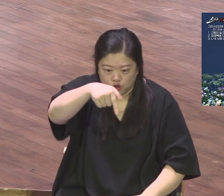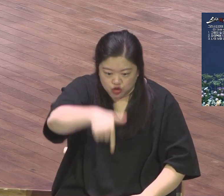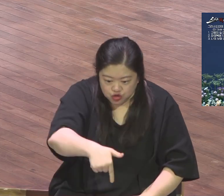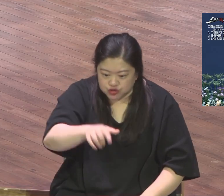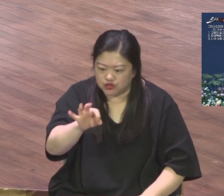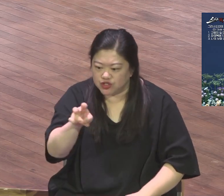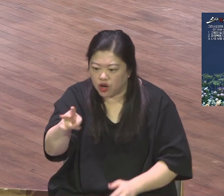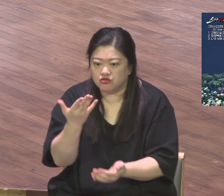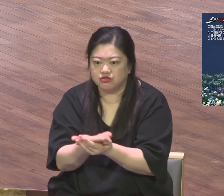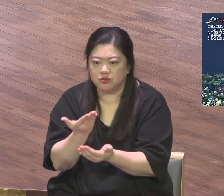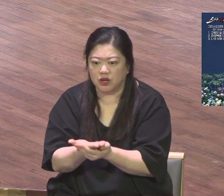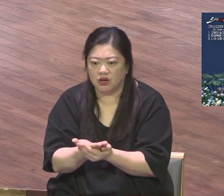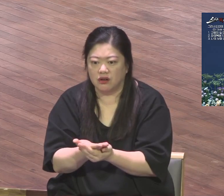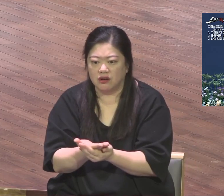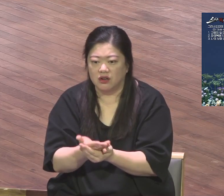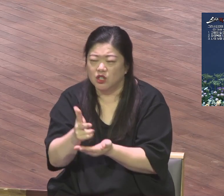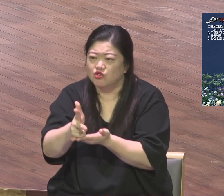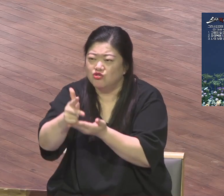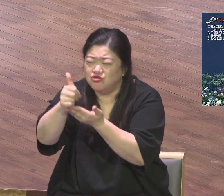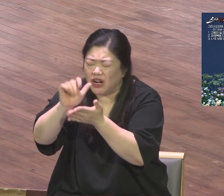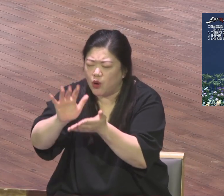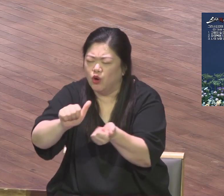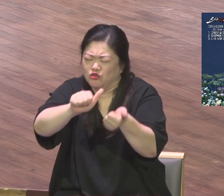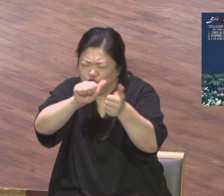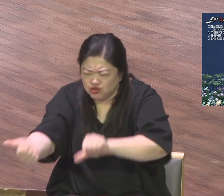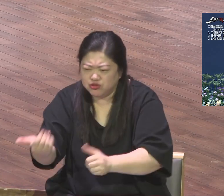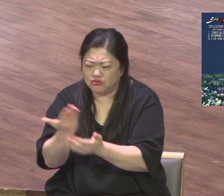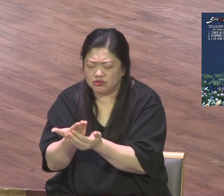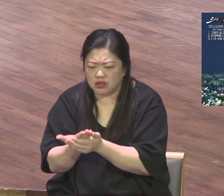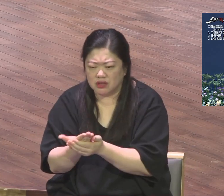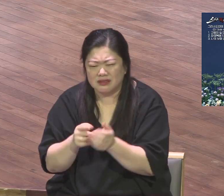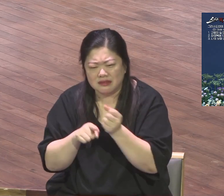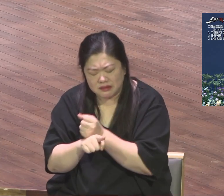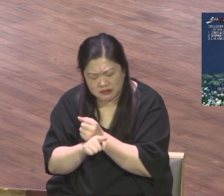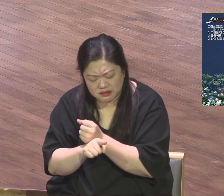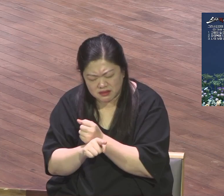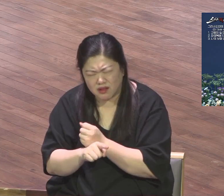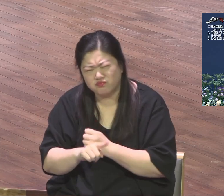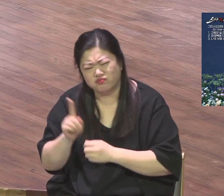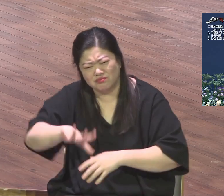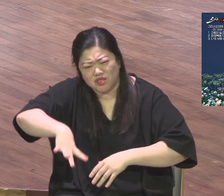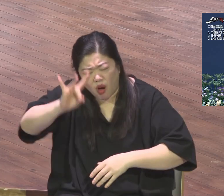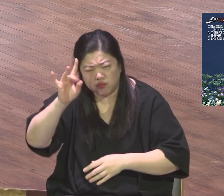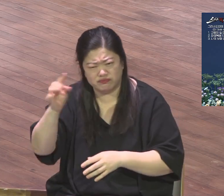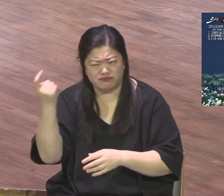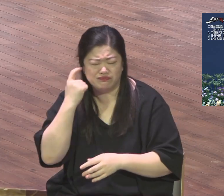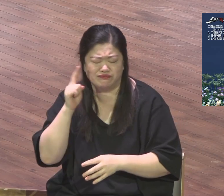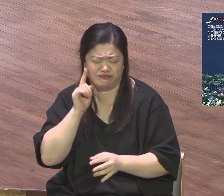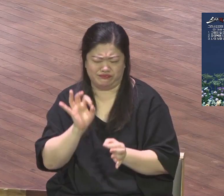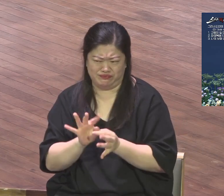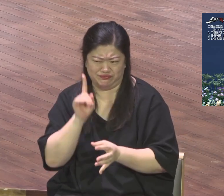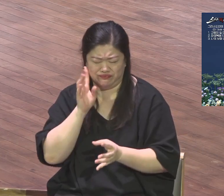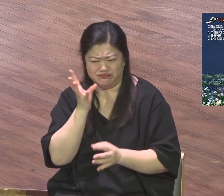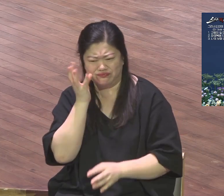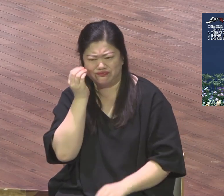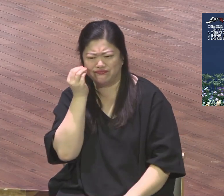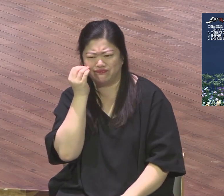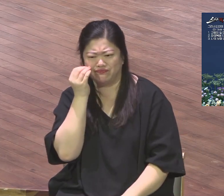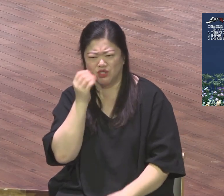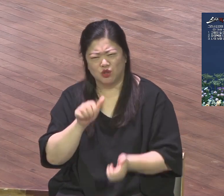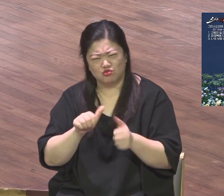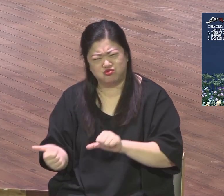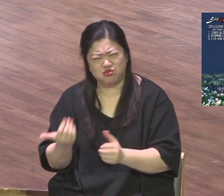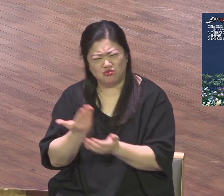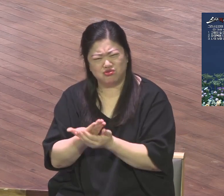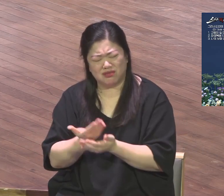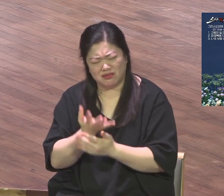받으려고 하면은 내가 죽어야 되는데 죽질 못했구나, 그 마음이 오면서 회개 눈물이 막 나고 쏟아지면서 그때 막 이제 은혜가